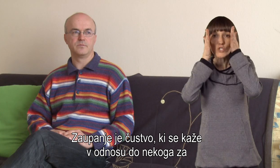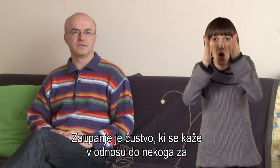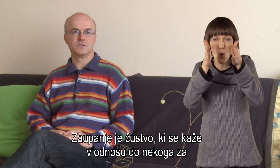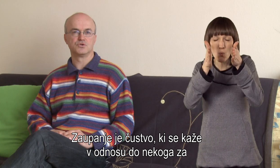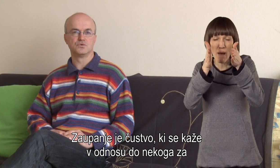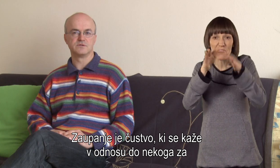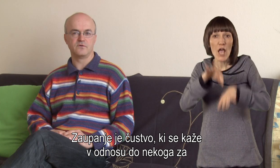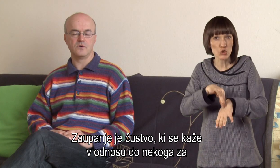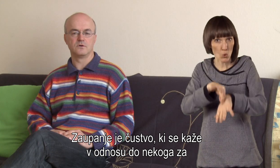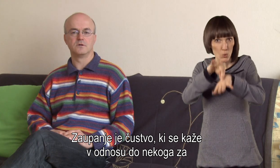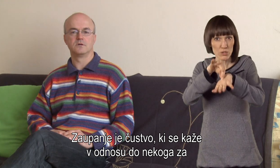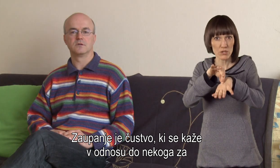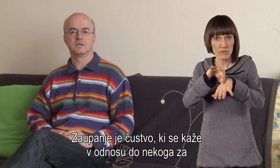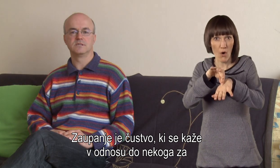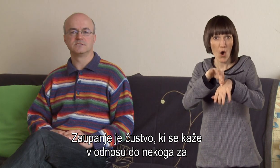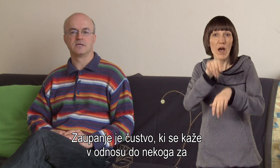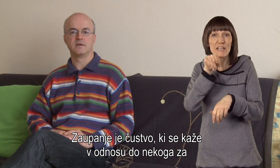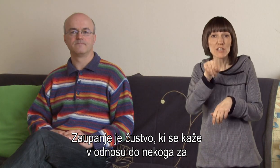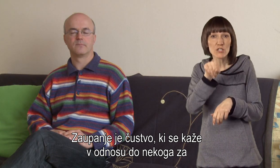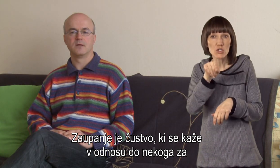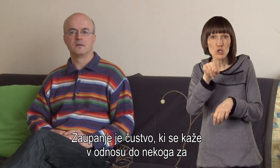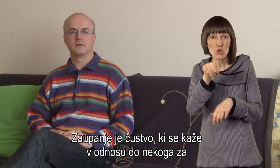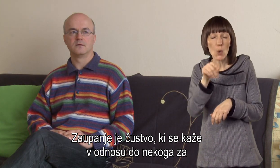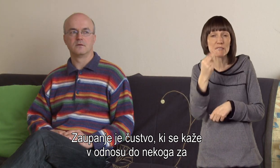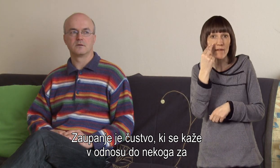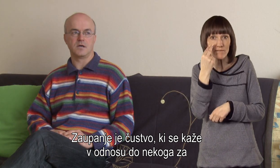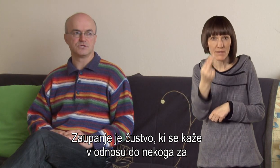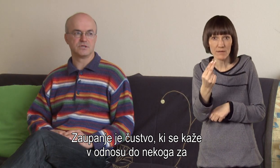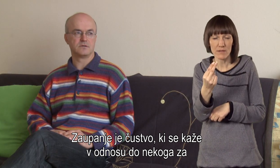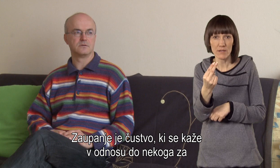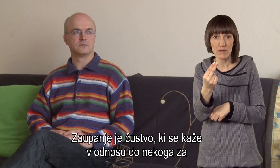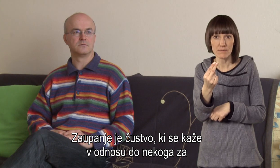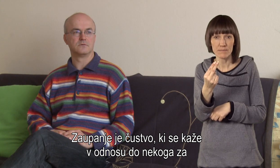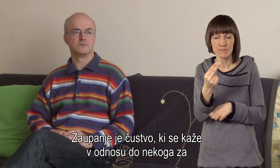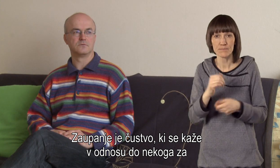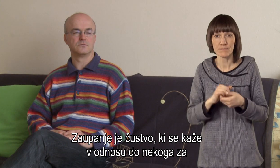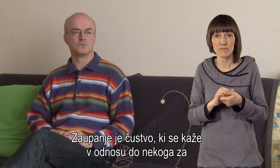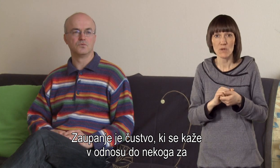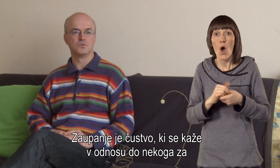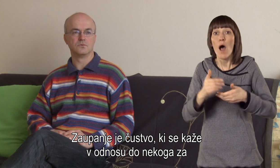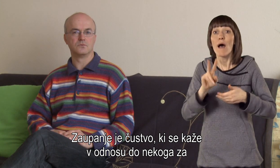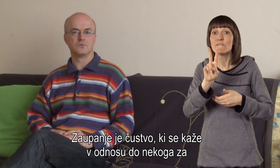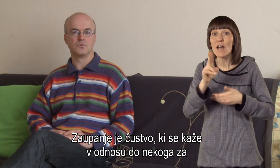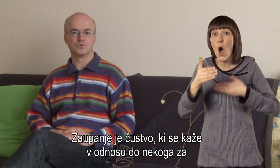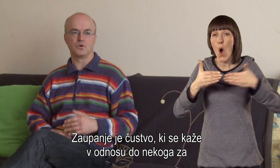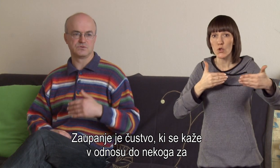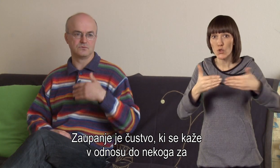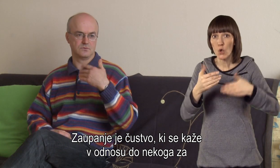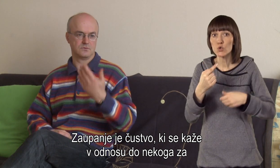Zaupanje je čustvo, ki se kaže v odnosu